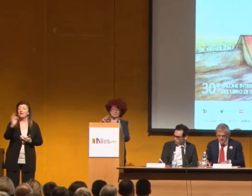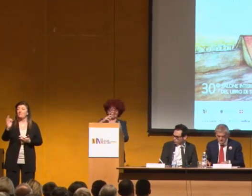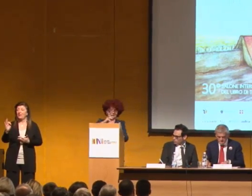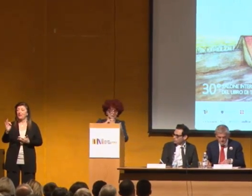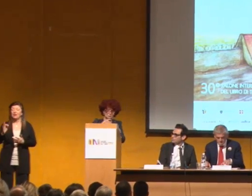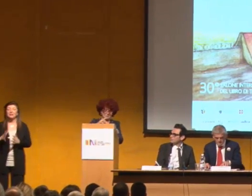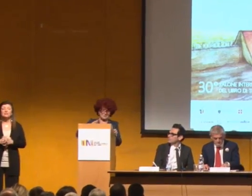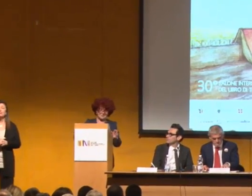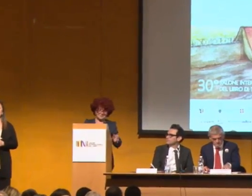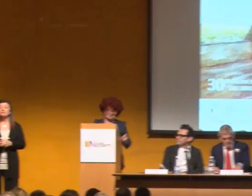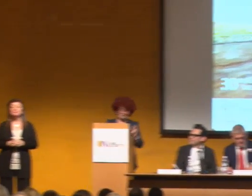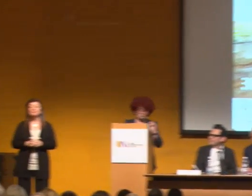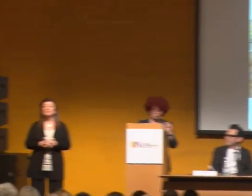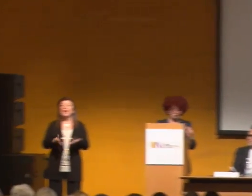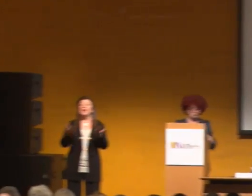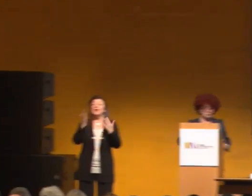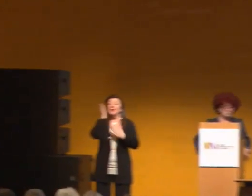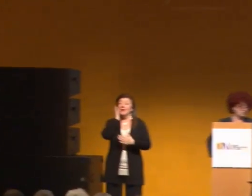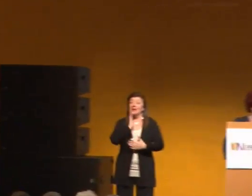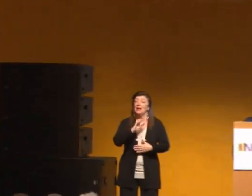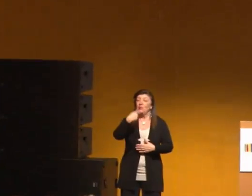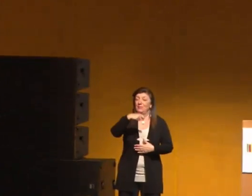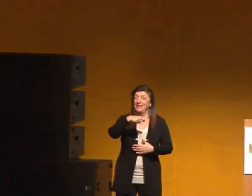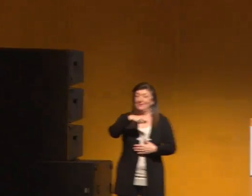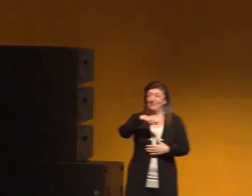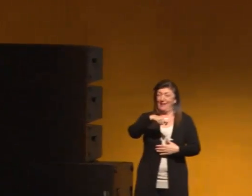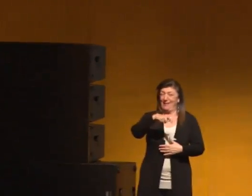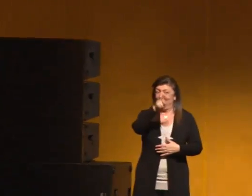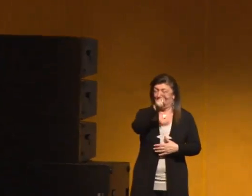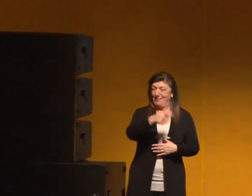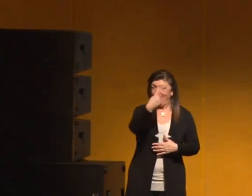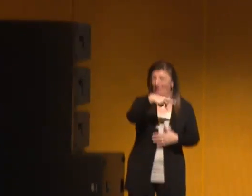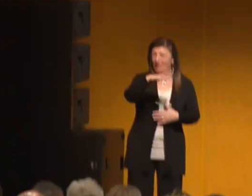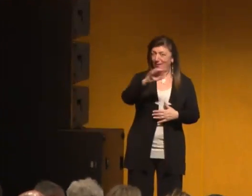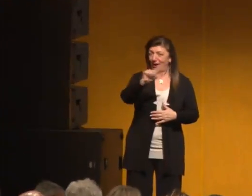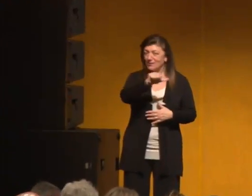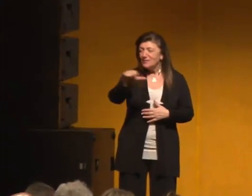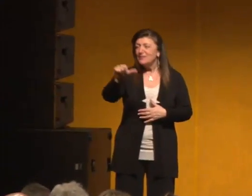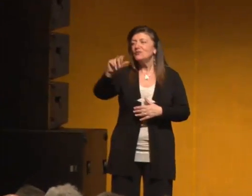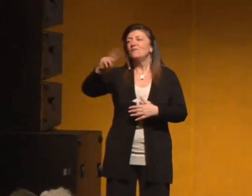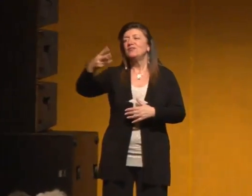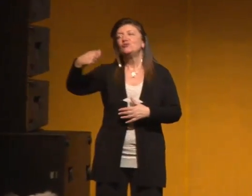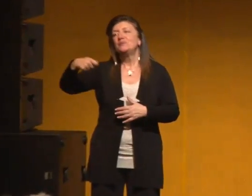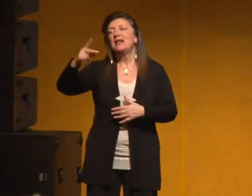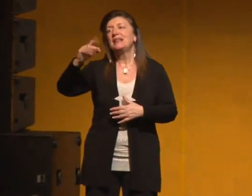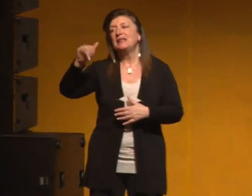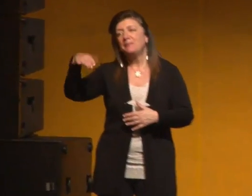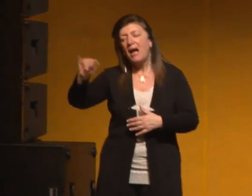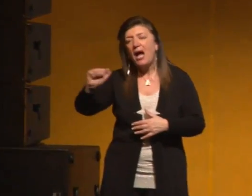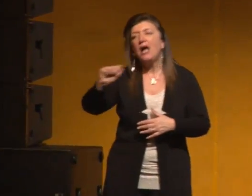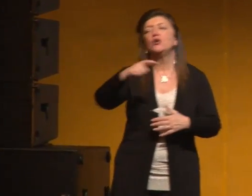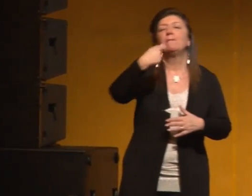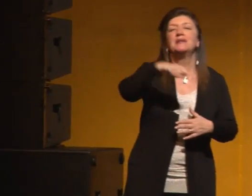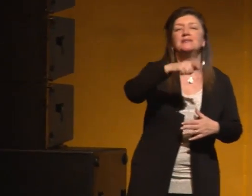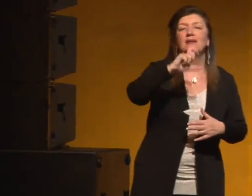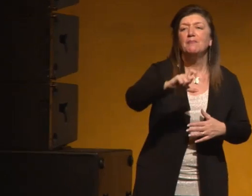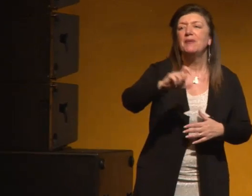caro presidente grasso caro vice presidente di maio ministro franceschini presidente chiamparino